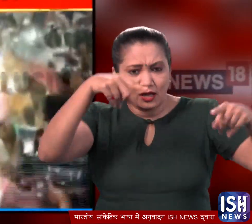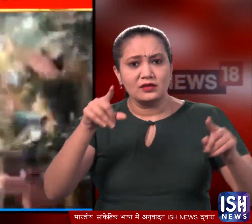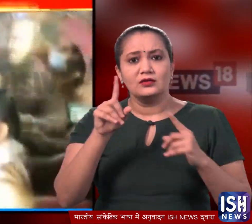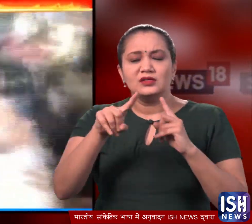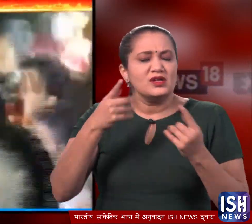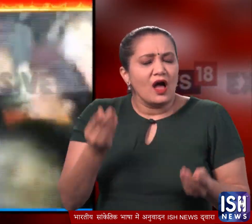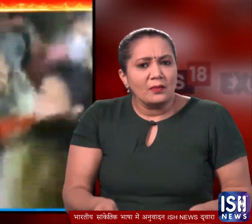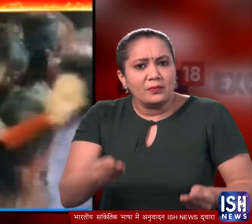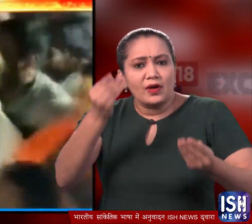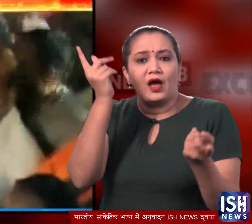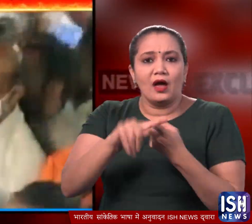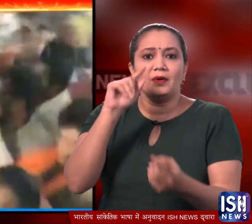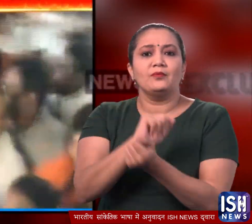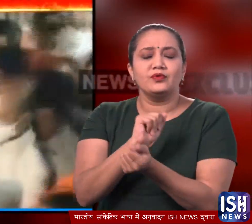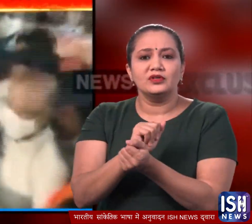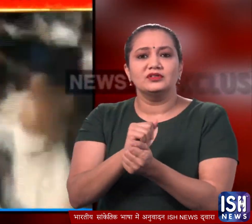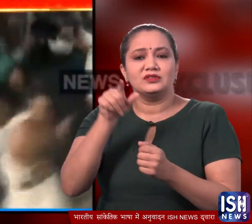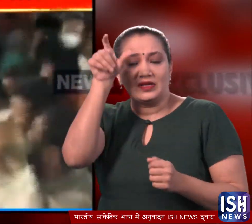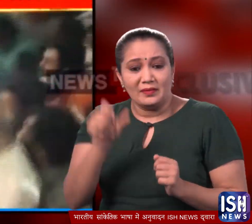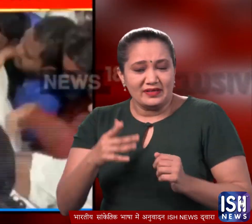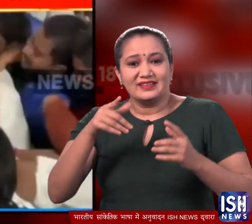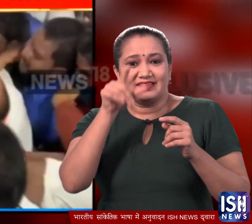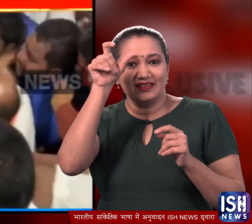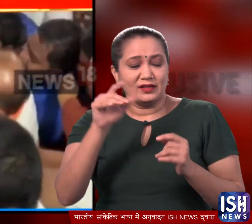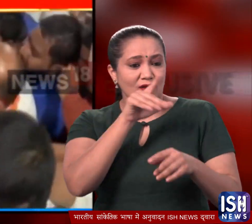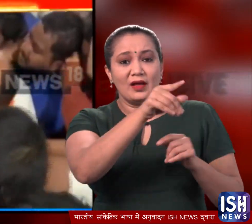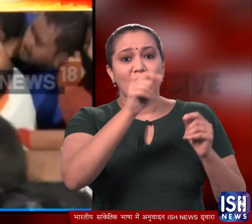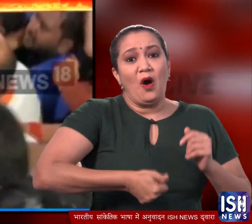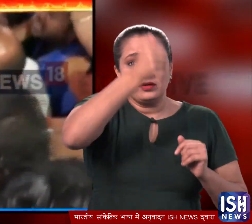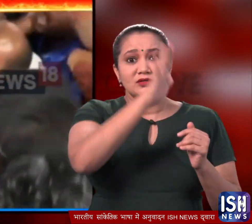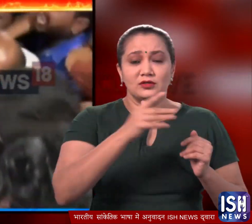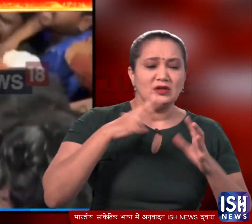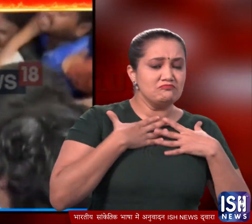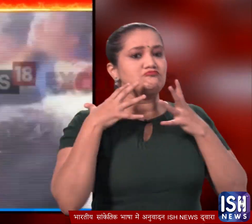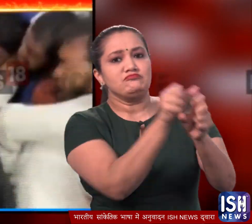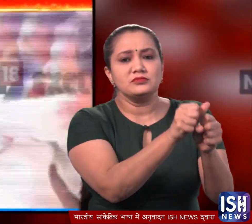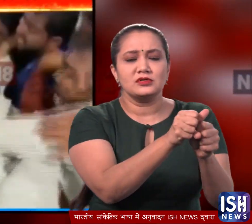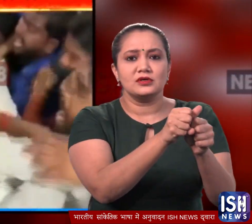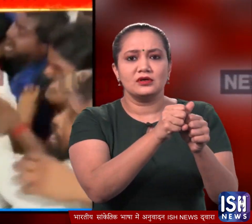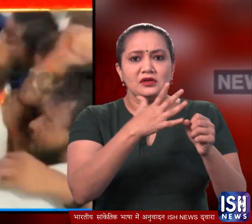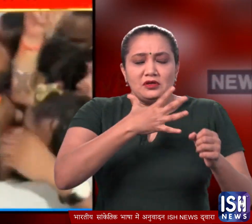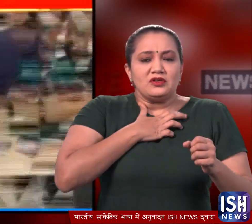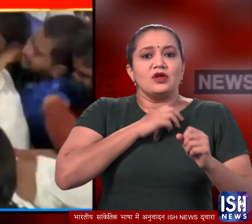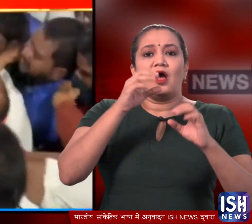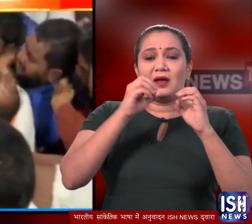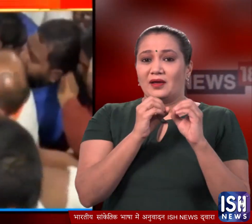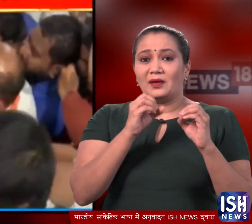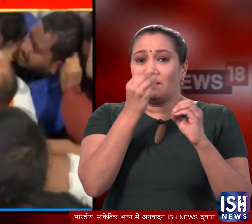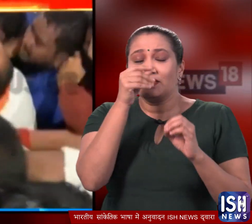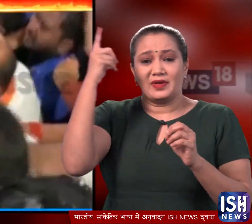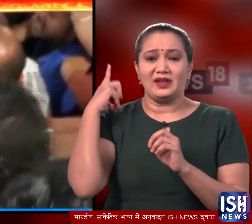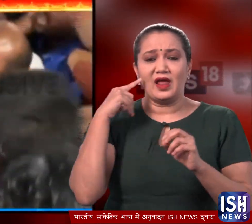एक पुलिस वाले का हाथ प्रदेश अध्यक्ष के कॉलर तक पहुंच गया, जिसका वीडियो बीजेपी नेता अमित मालवीय ने सोशल मीडिया पर शेयर किया।